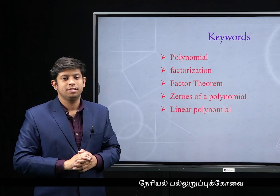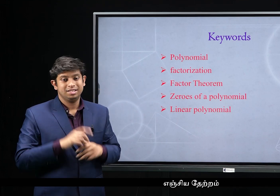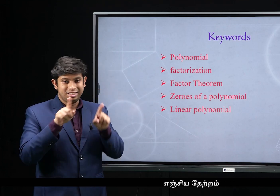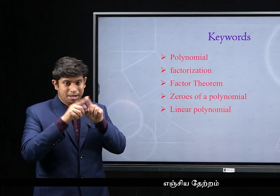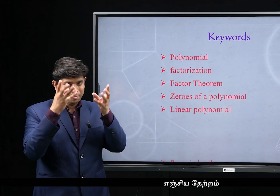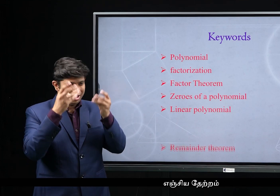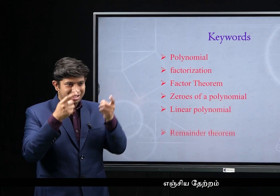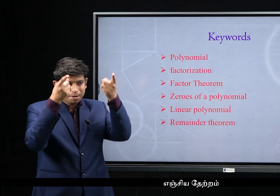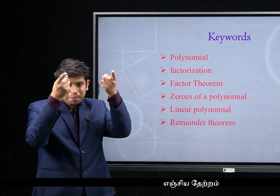எஞ்சிய தேற்றம்.